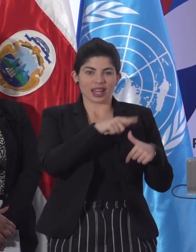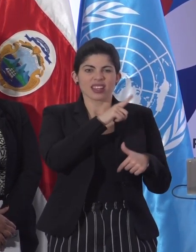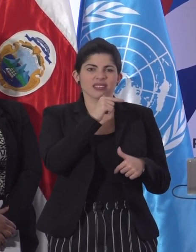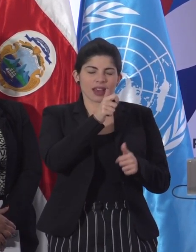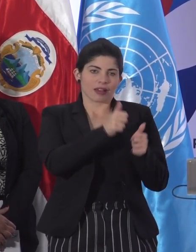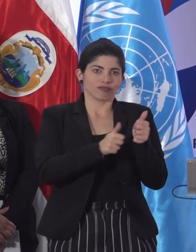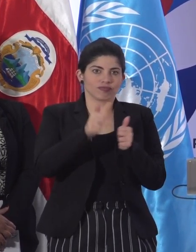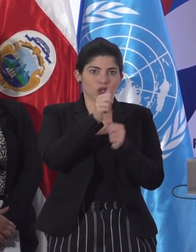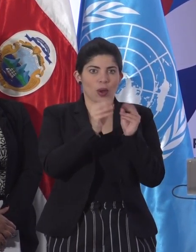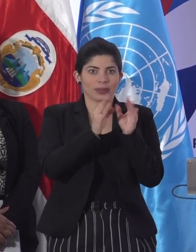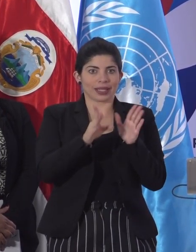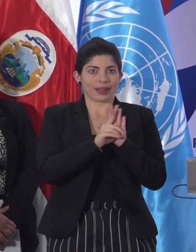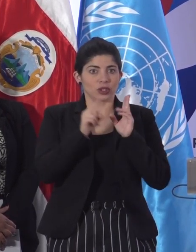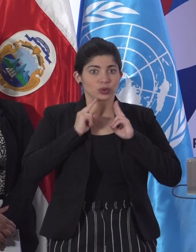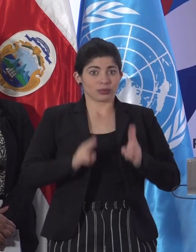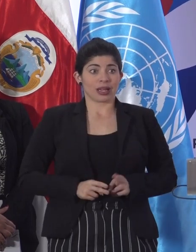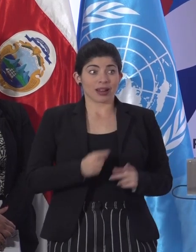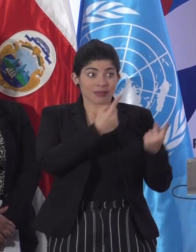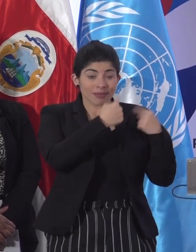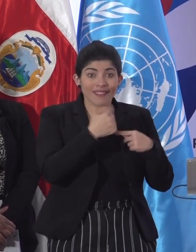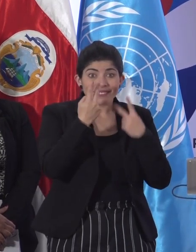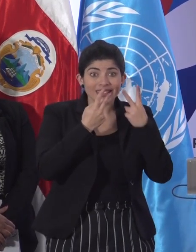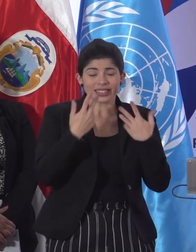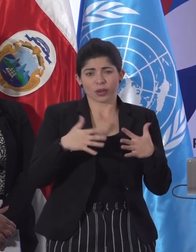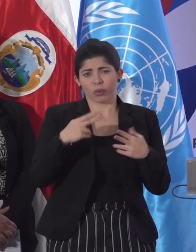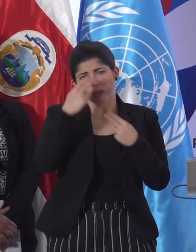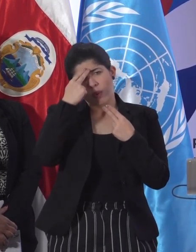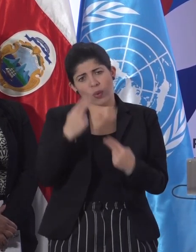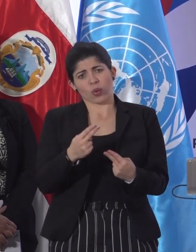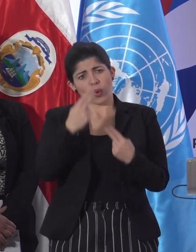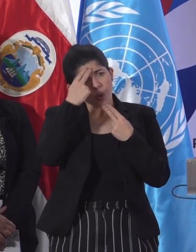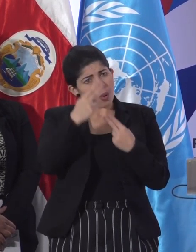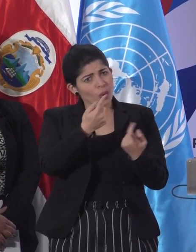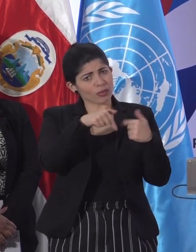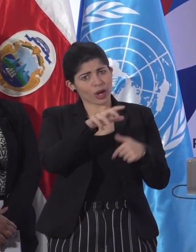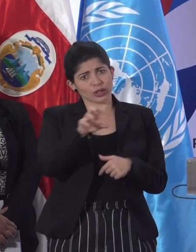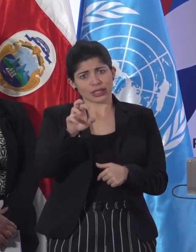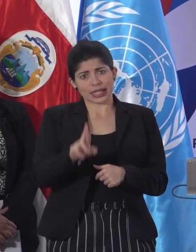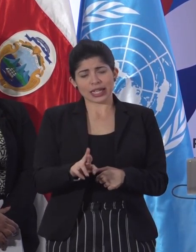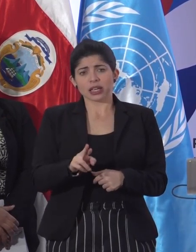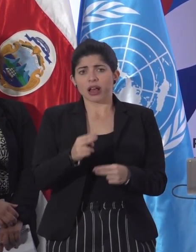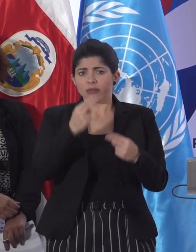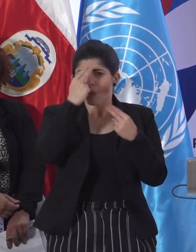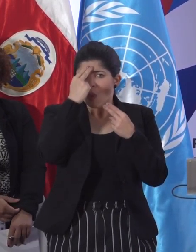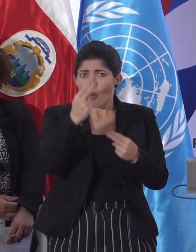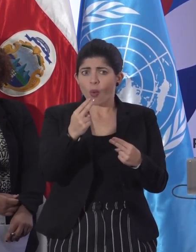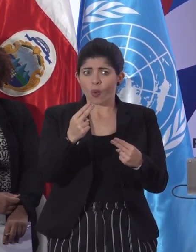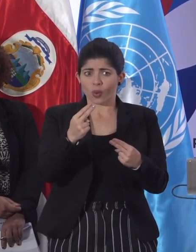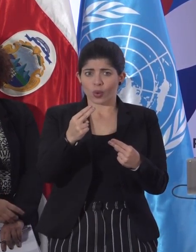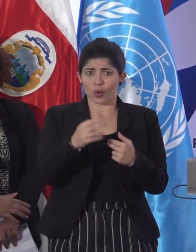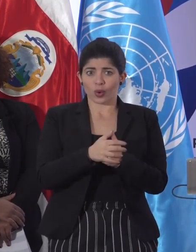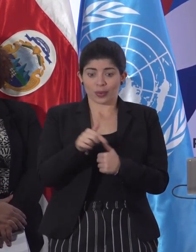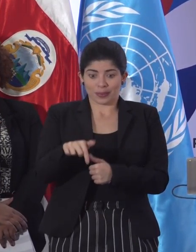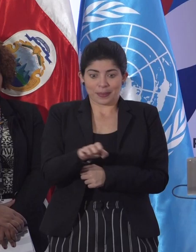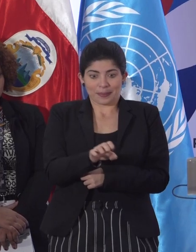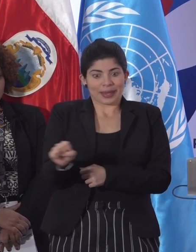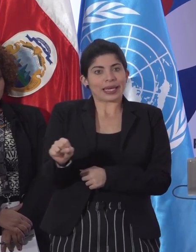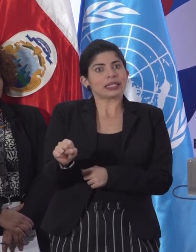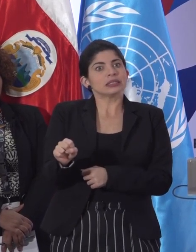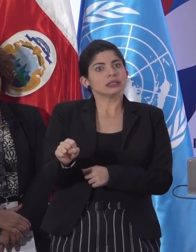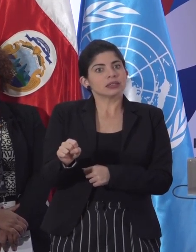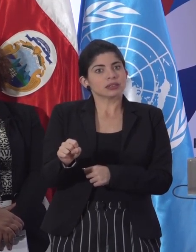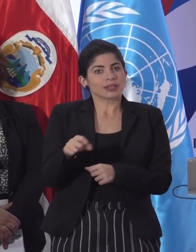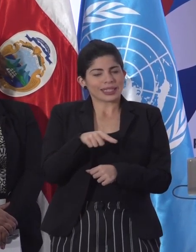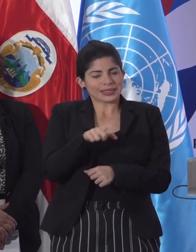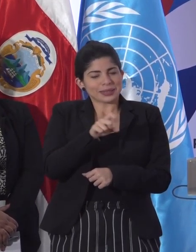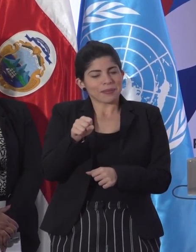Humanos. Su visita es un honor tenerla en Costa Rica, es un honor que podamos en este mes